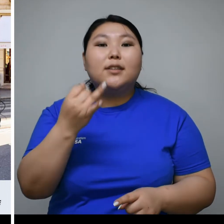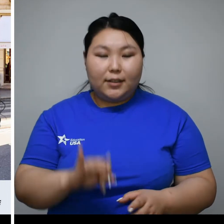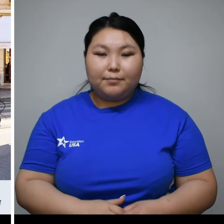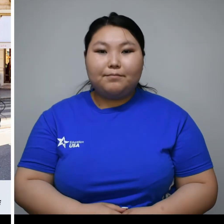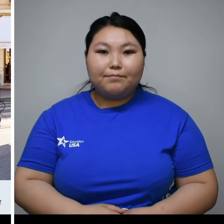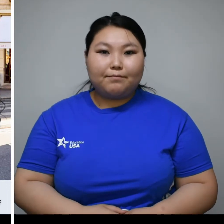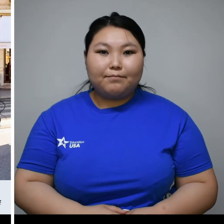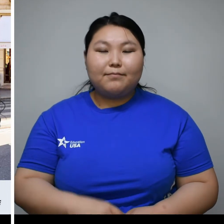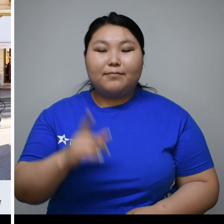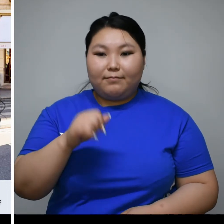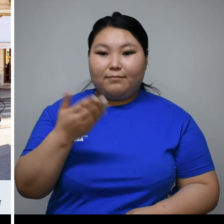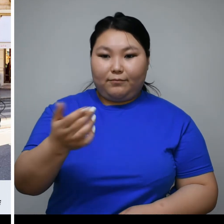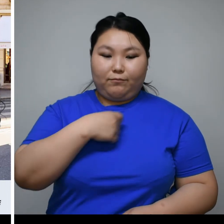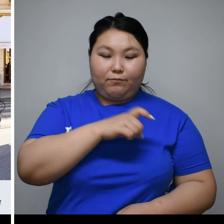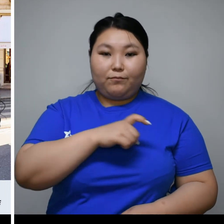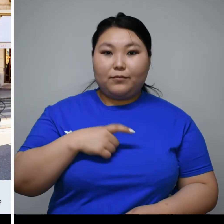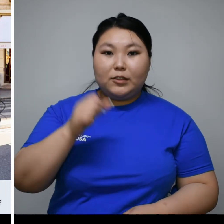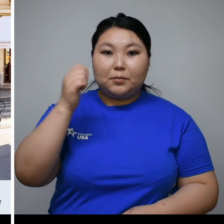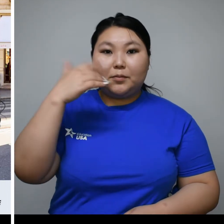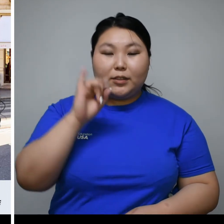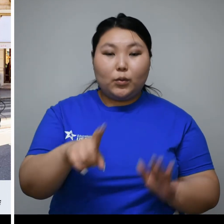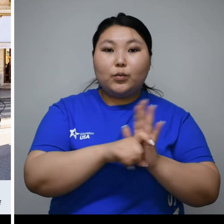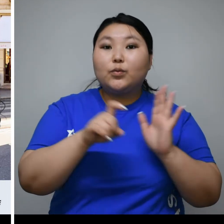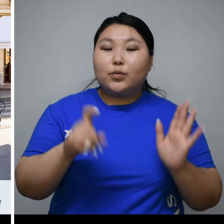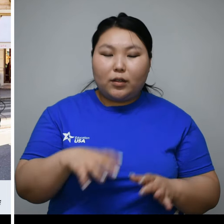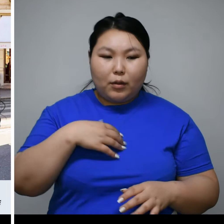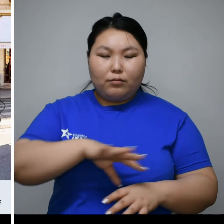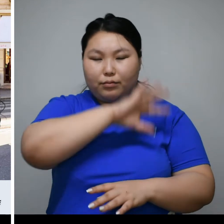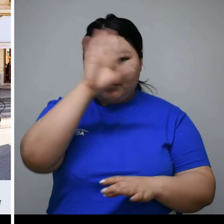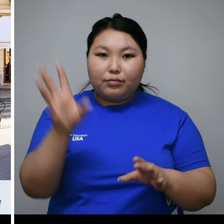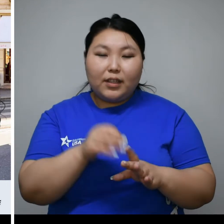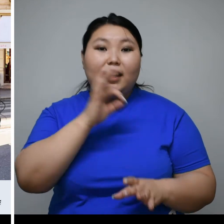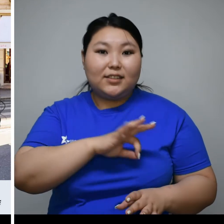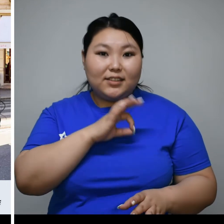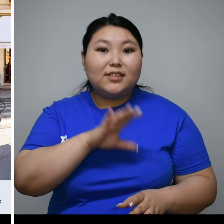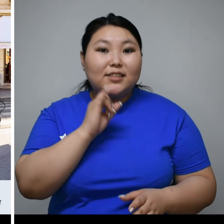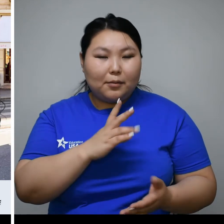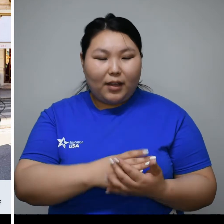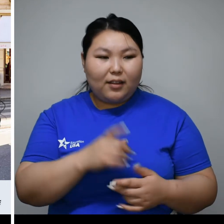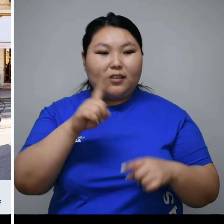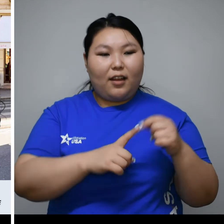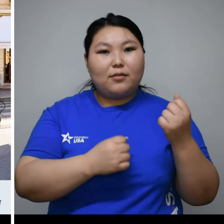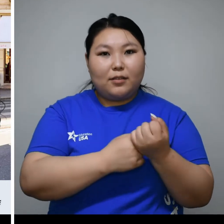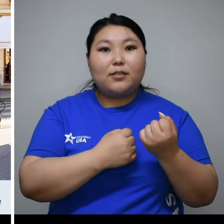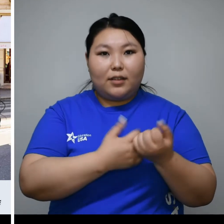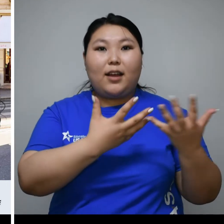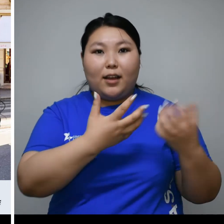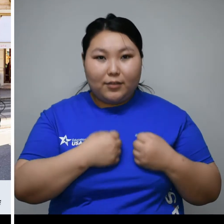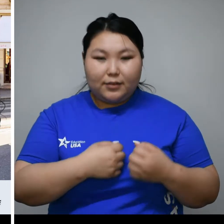байна. Чиний хувьд бол баг Америкт байсан хугацаагаа бол фул ашигласан биз дээ. Давхар асуушид зэрэг аваад